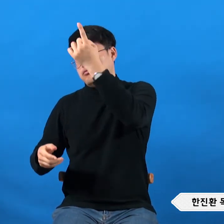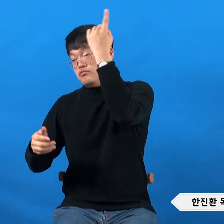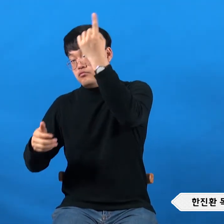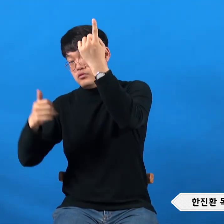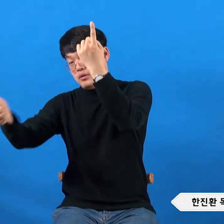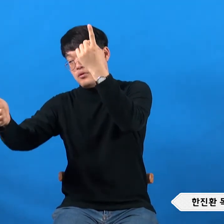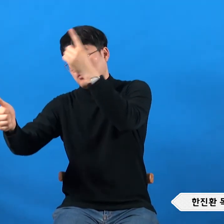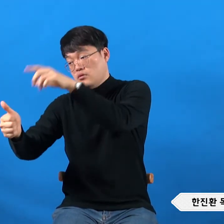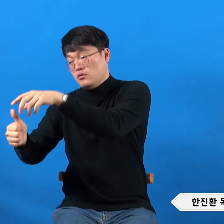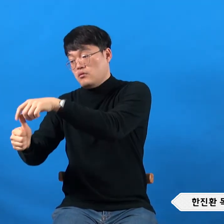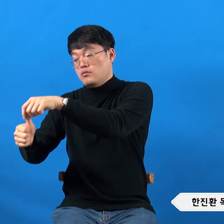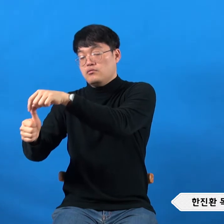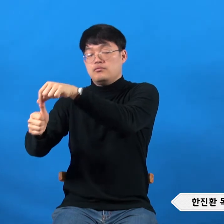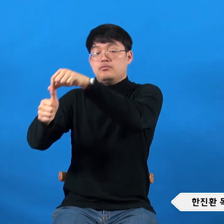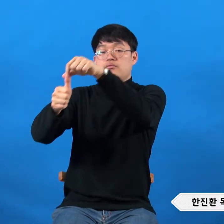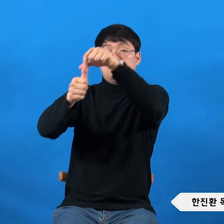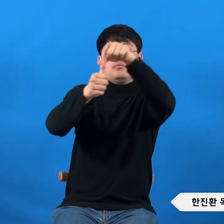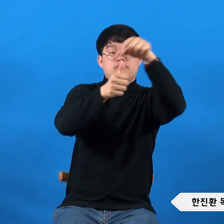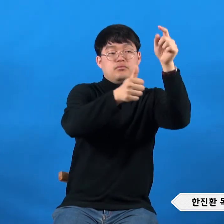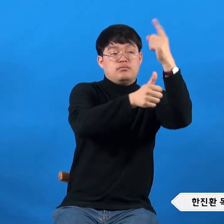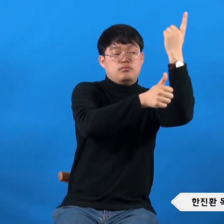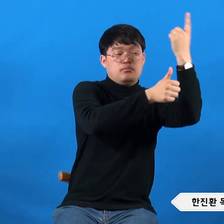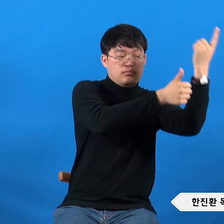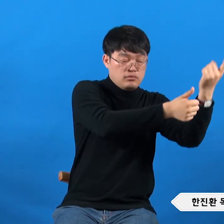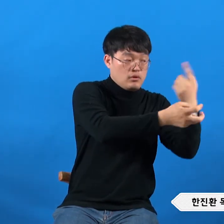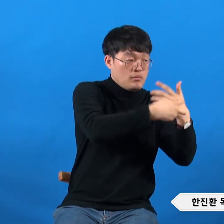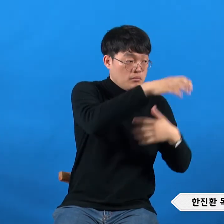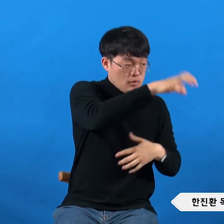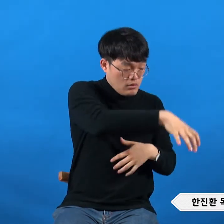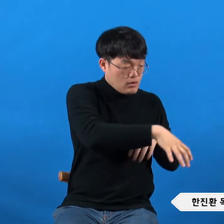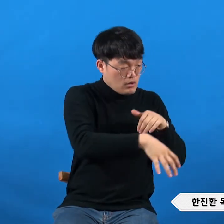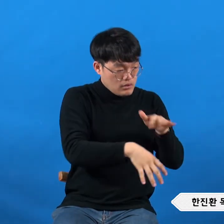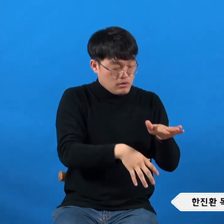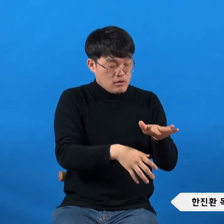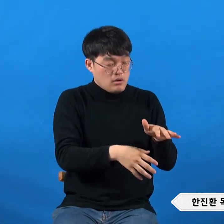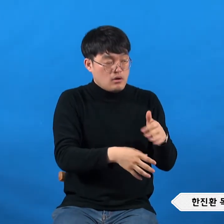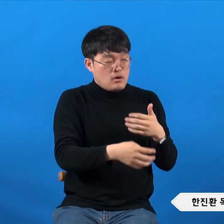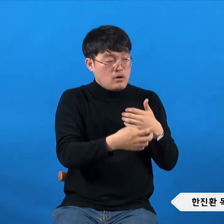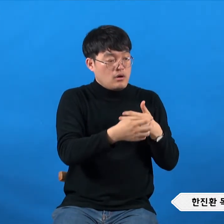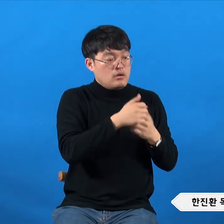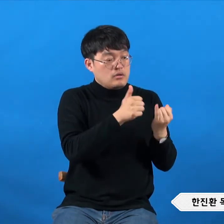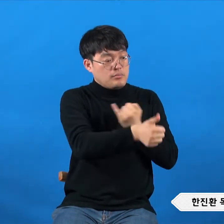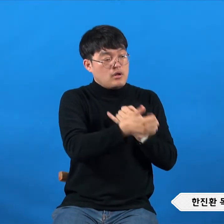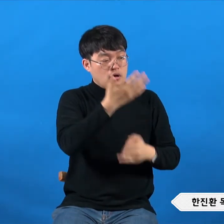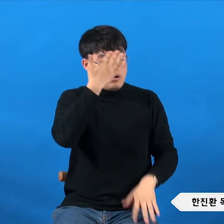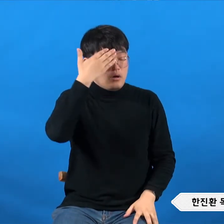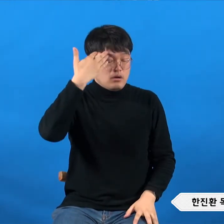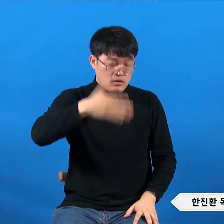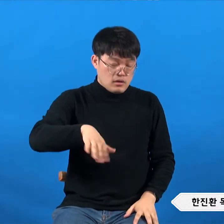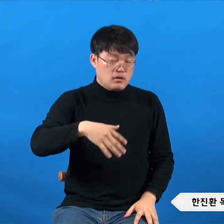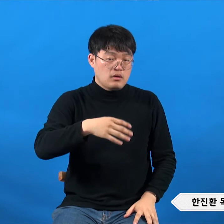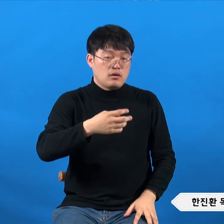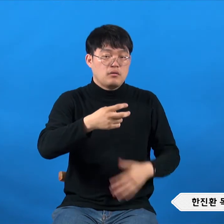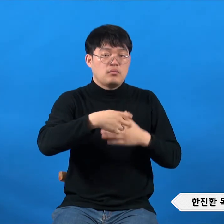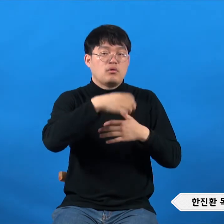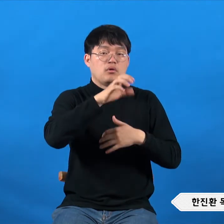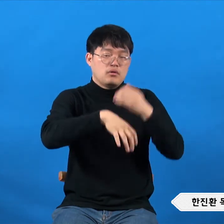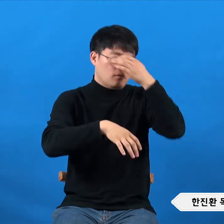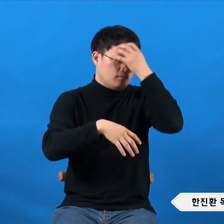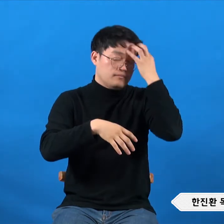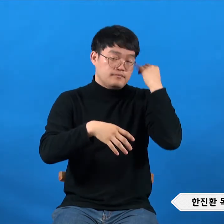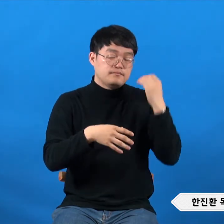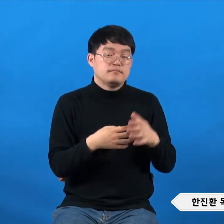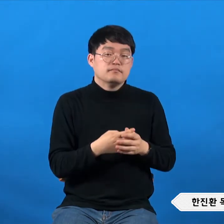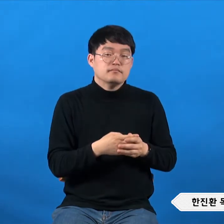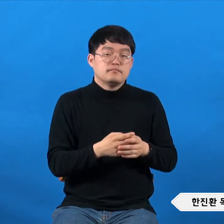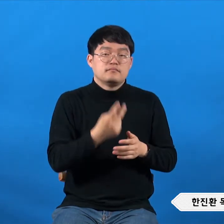해서, 그래서 남편이 살아났습니다. 만약에 헬리콥터가 오지 않고 앰뷸런스가 왔다면 복잡한 도심을 빠져나가는 데만